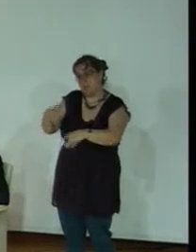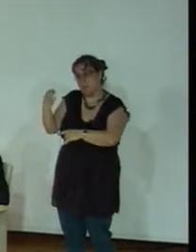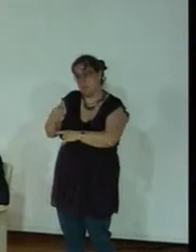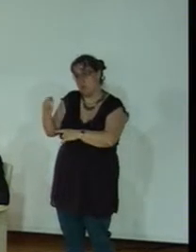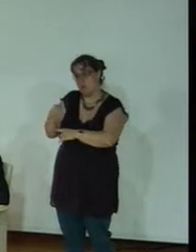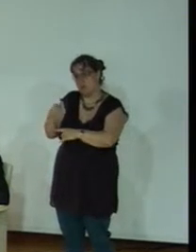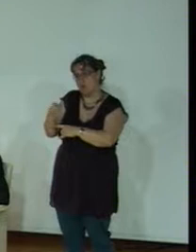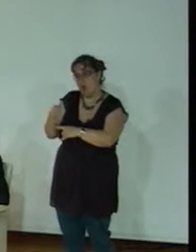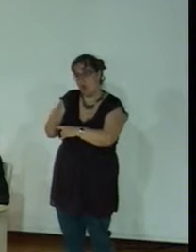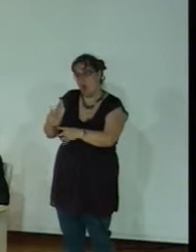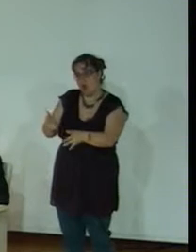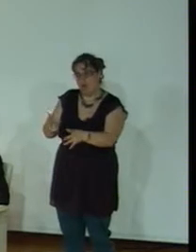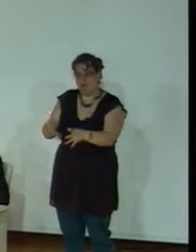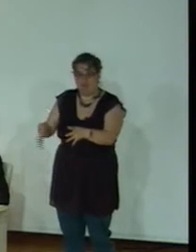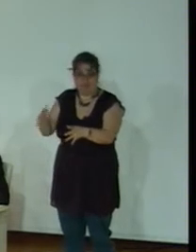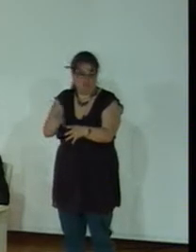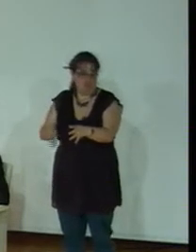je calcule bien.